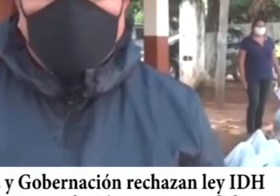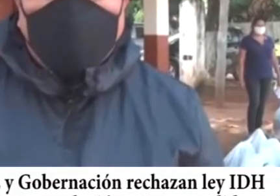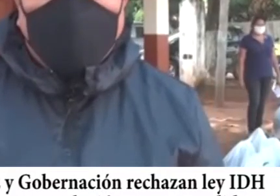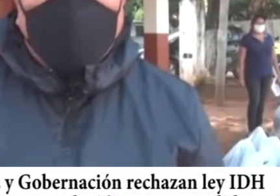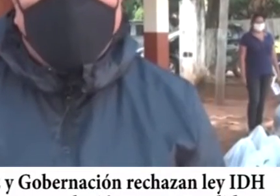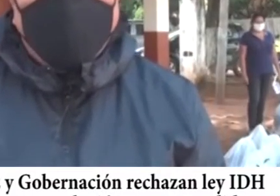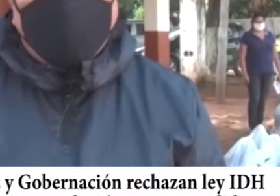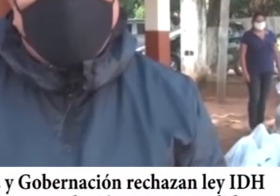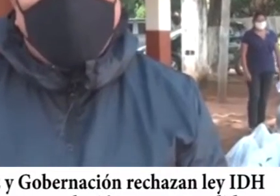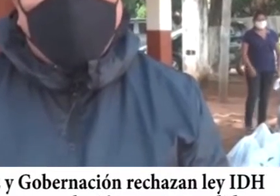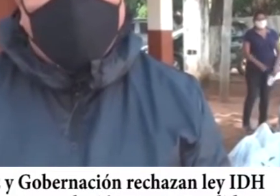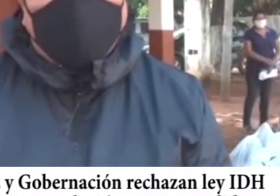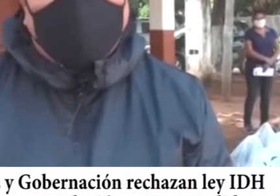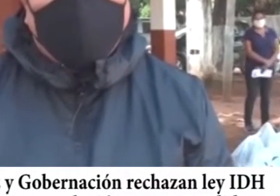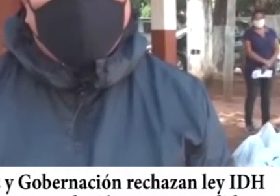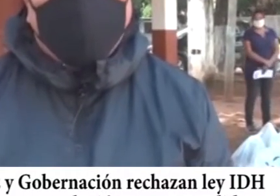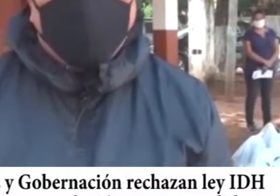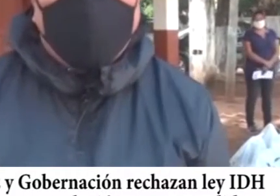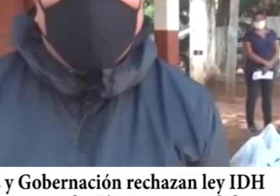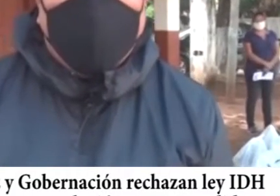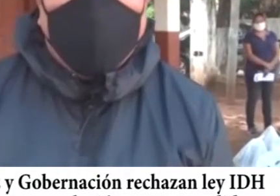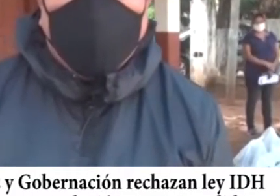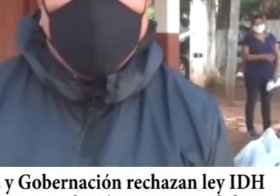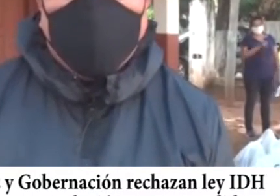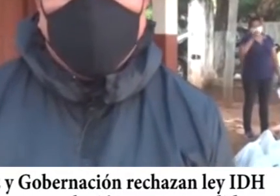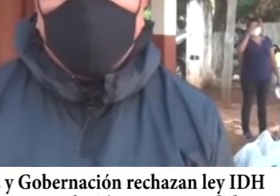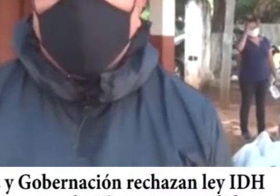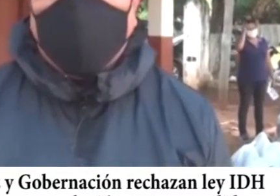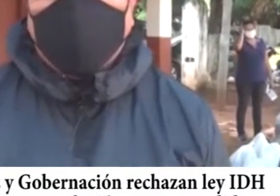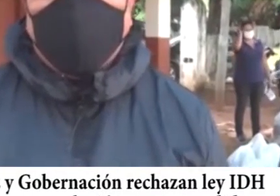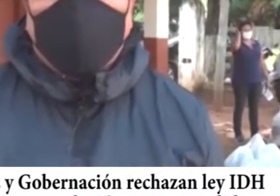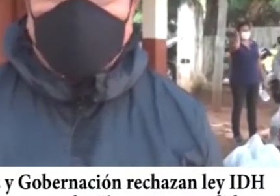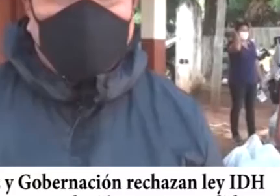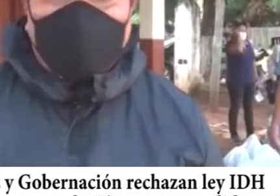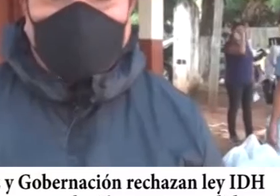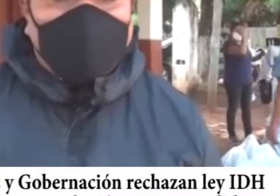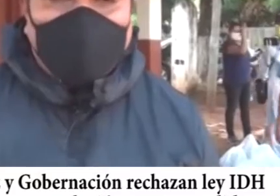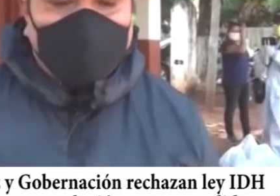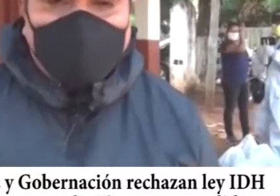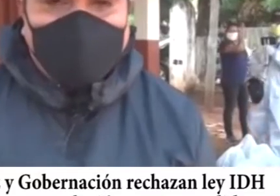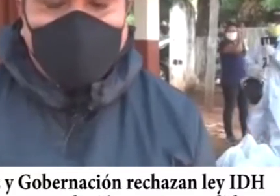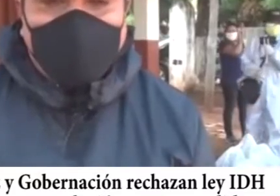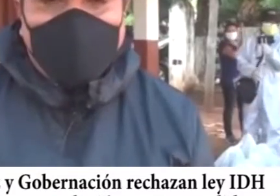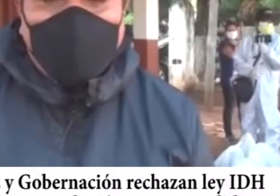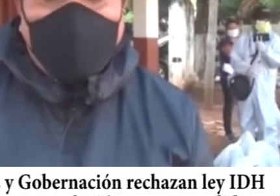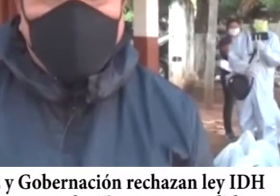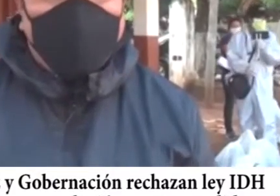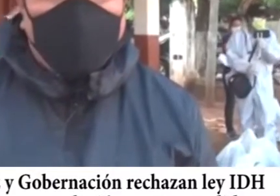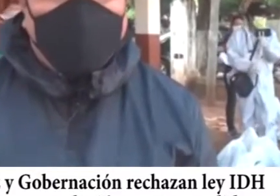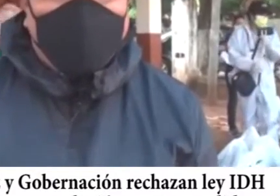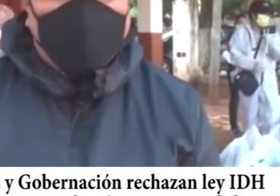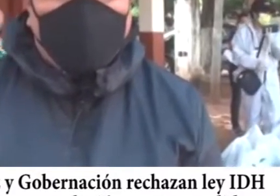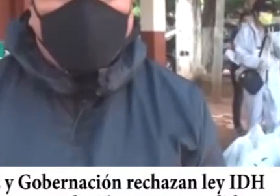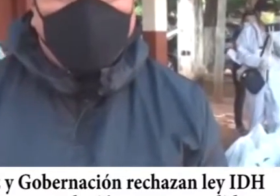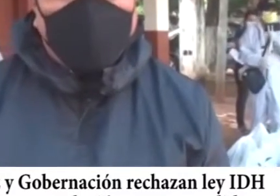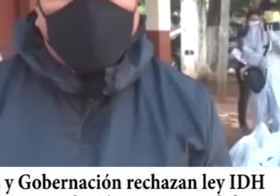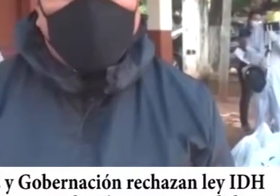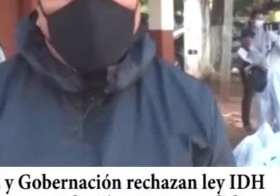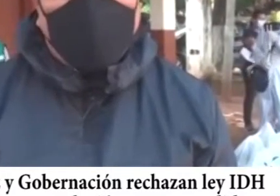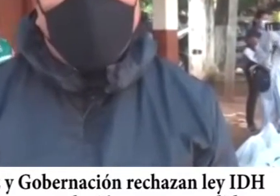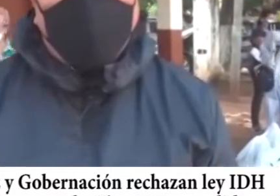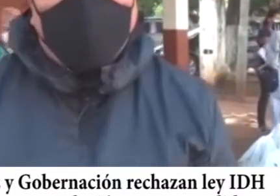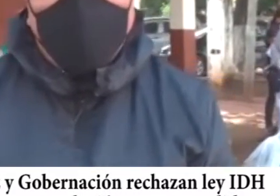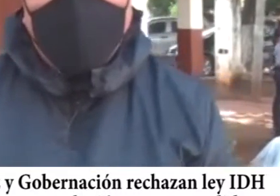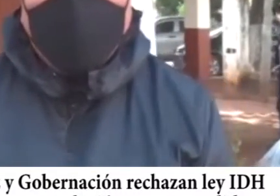Bueno, al fin y al cabo, los alcaldes teníamos la razón, ¿no? Lo ha dicho el ministro